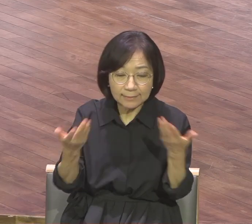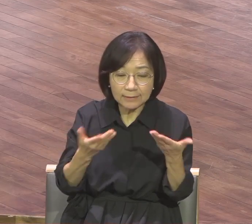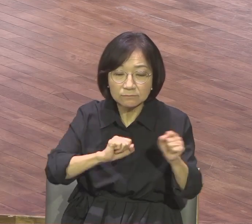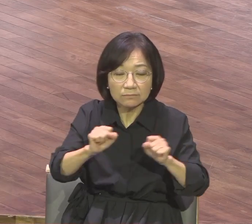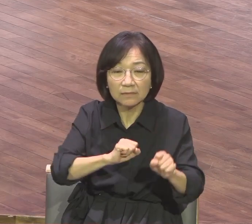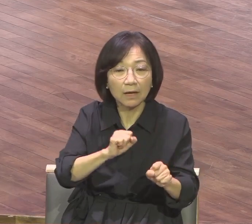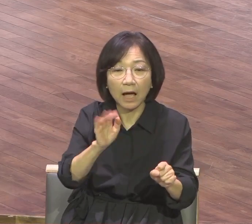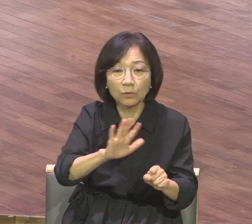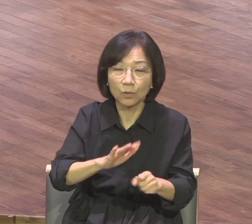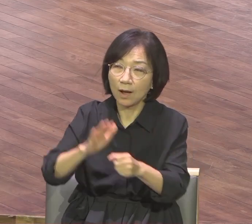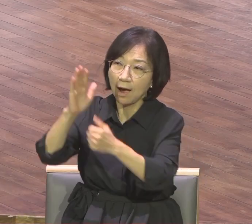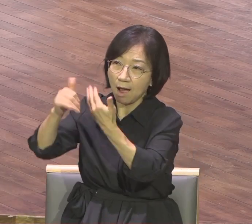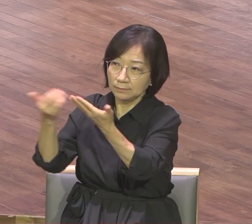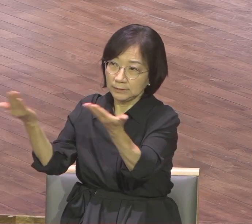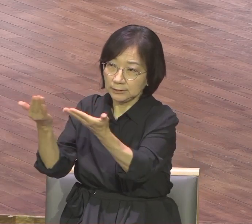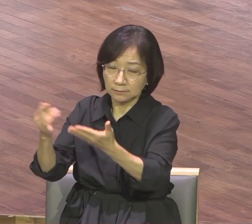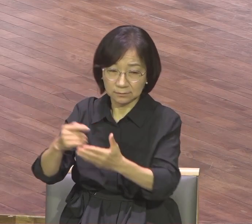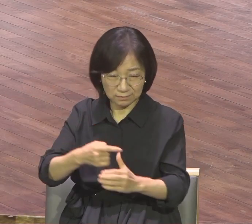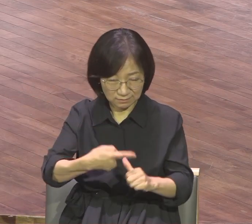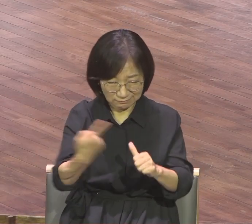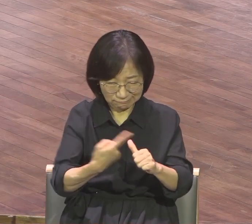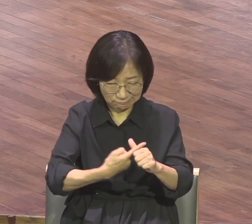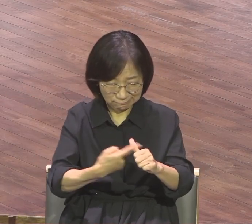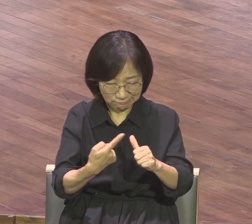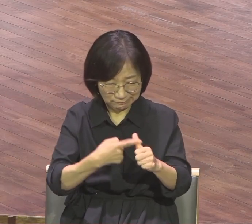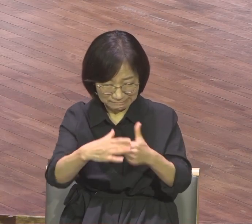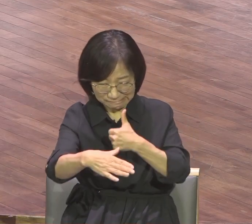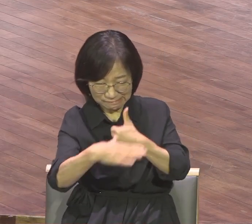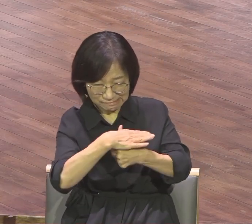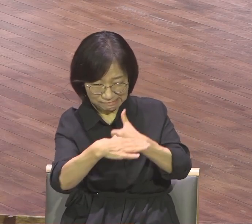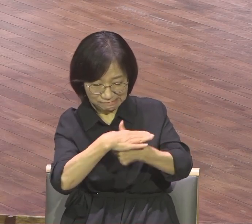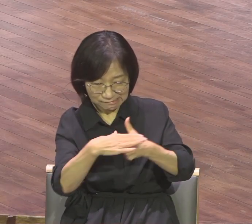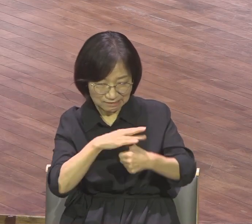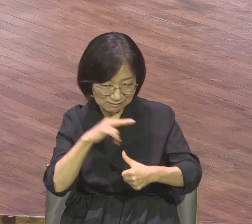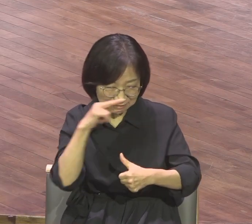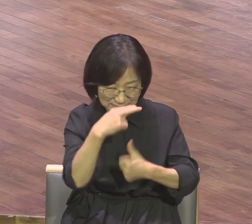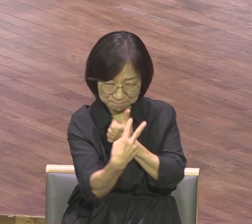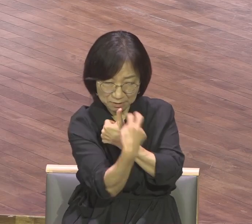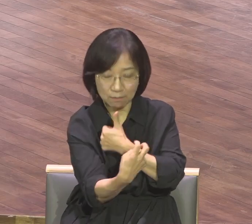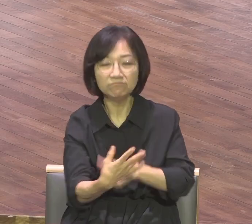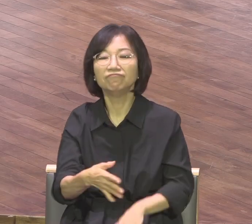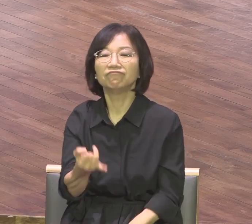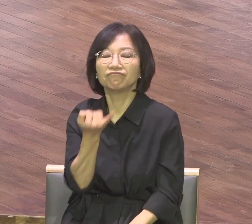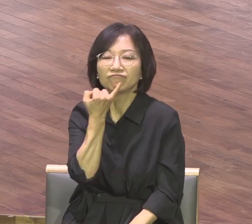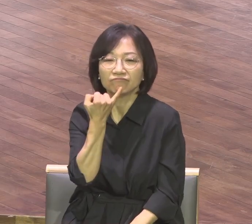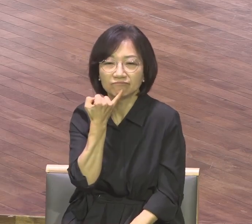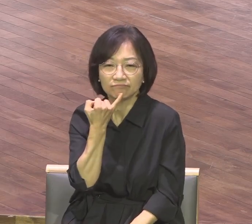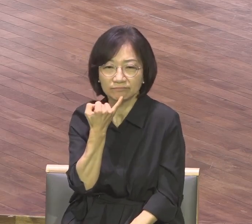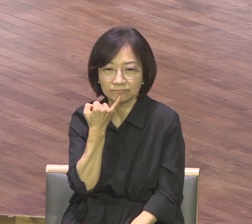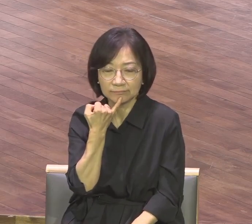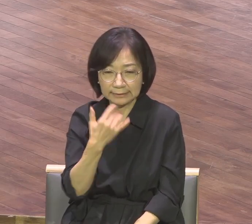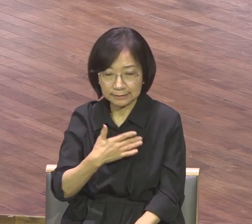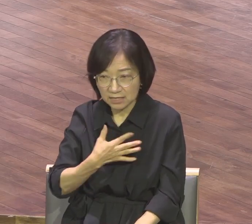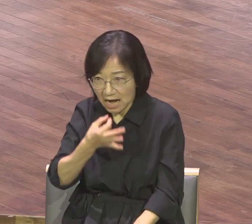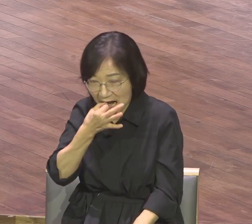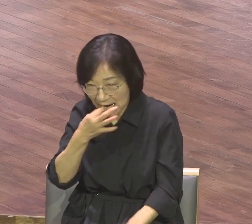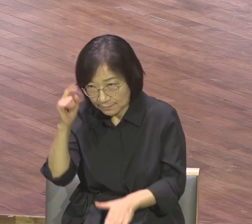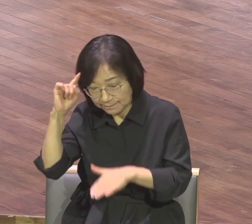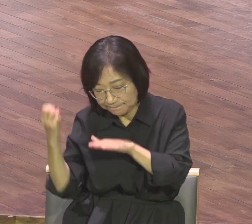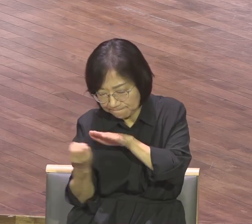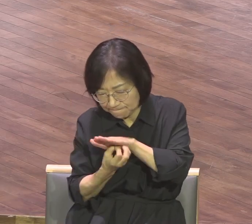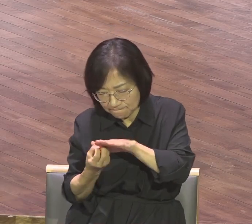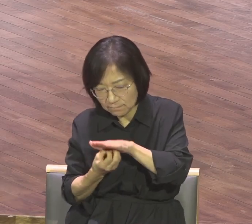데 있어서 시기 질투해도 괜찮아. 내가 주의 일을 하기 때문에. 아멘. 내가 무슨 동기를 가지고 내 계획 가지고